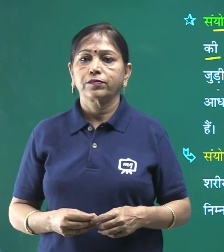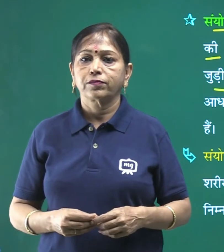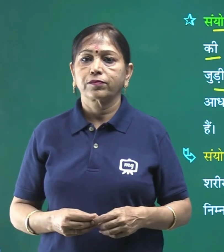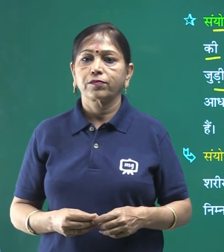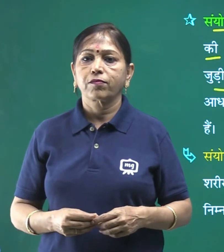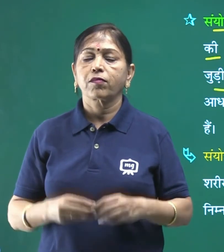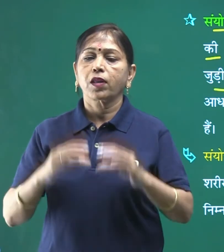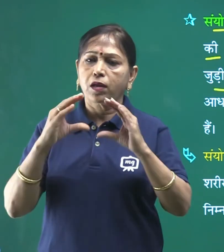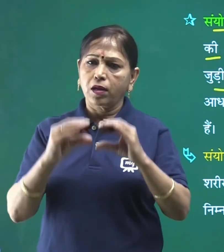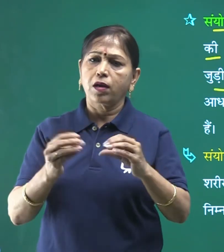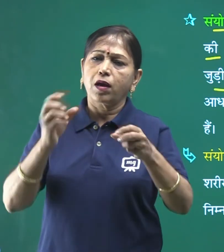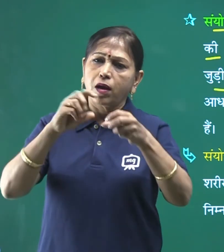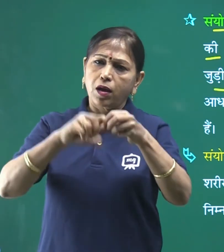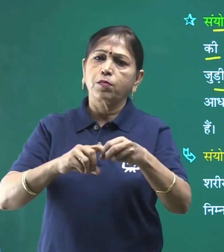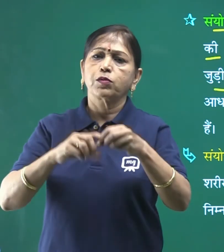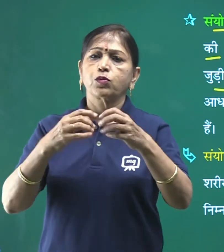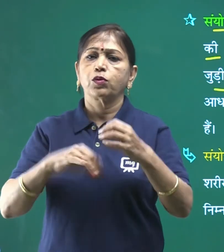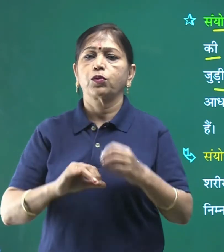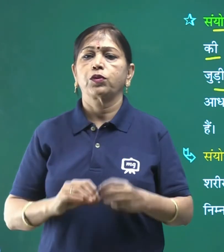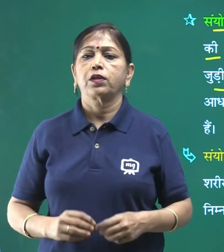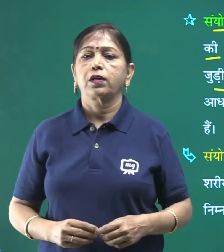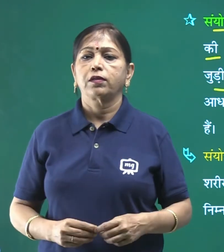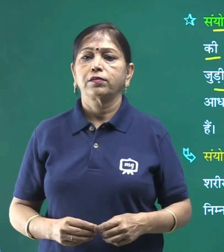कम जुड़ी होती है